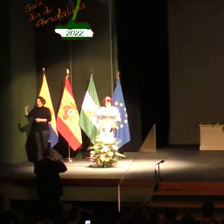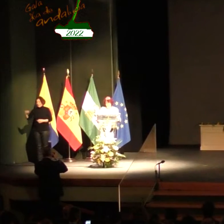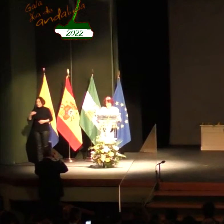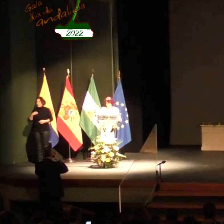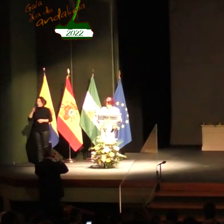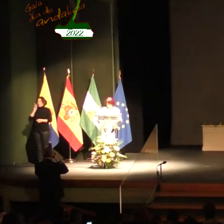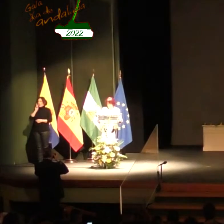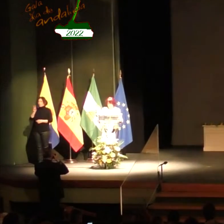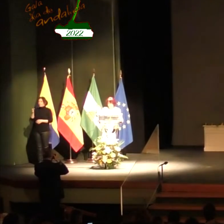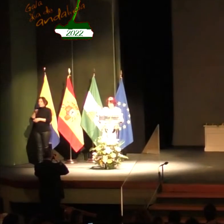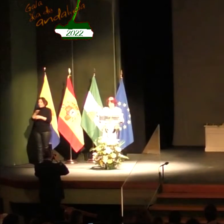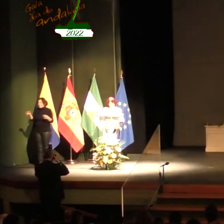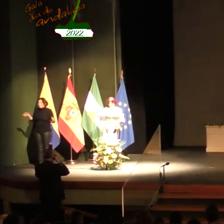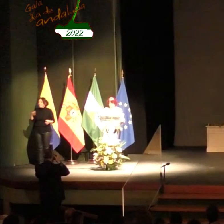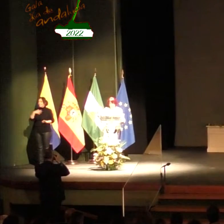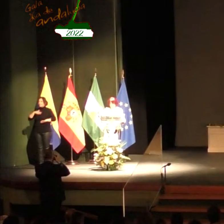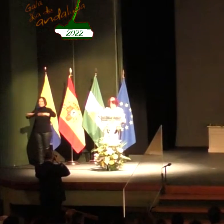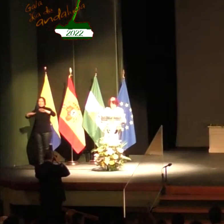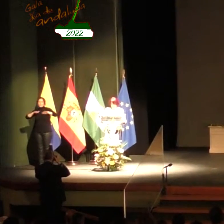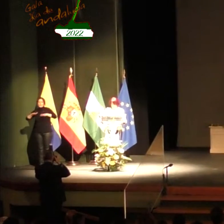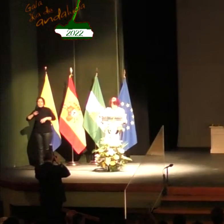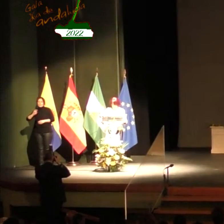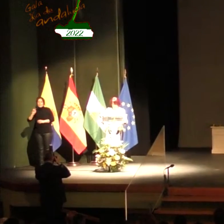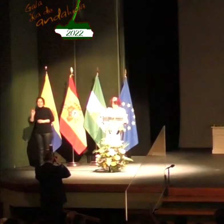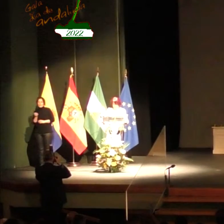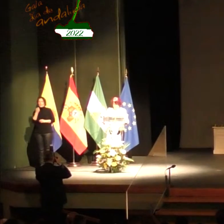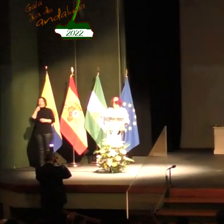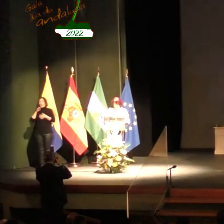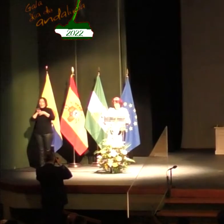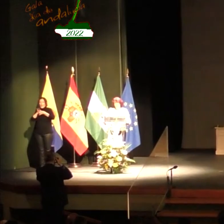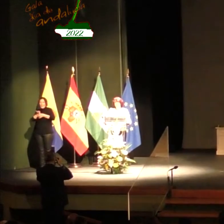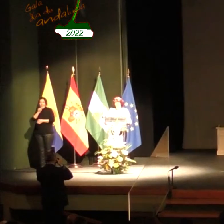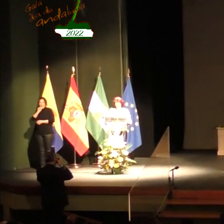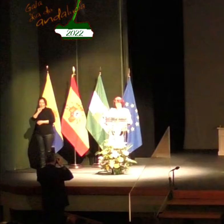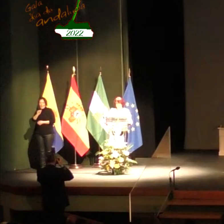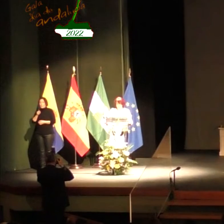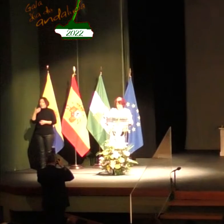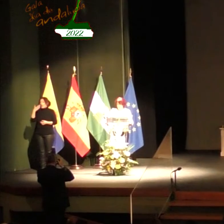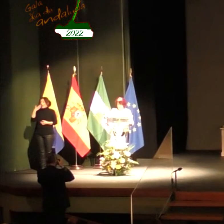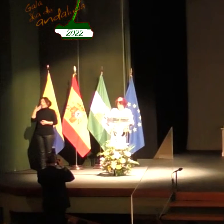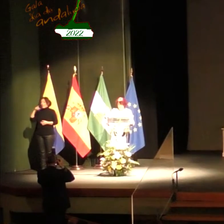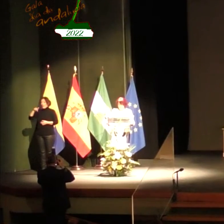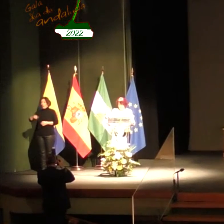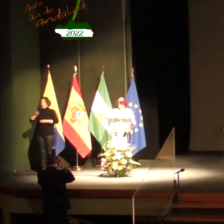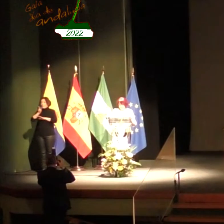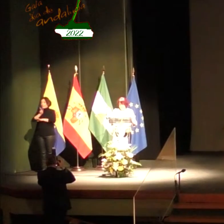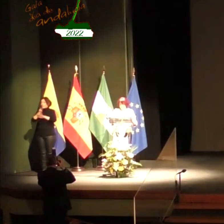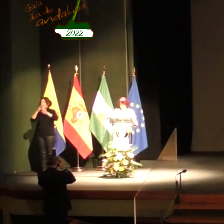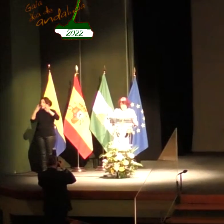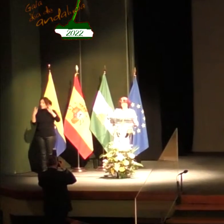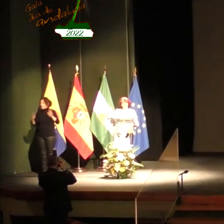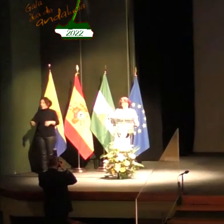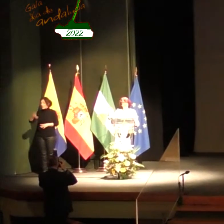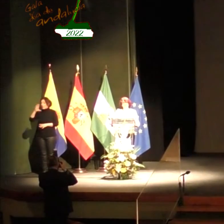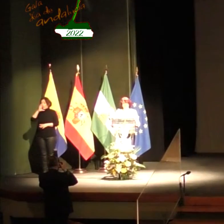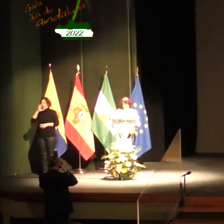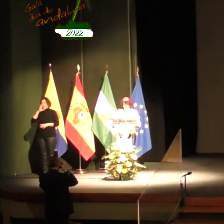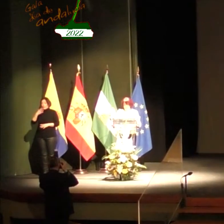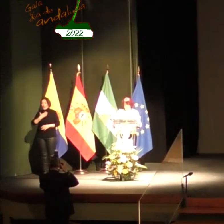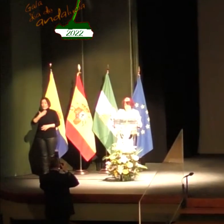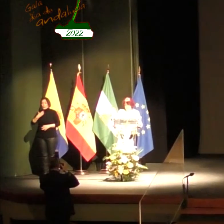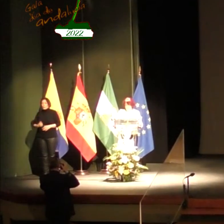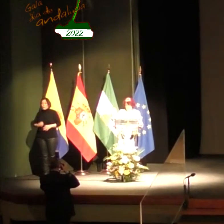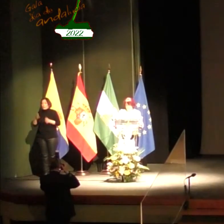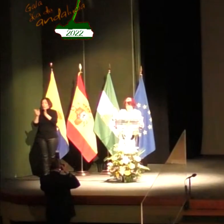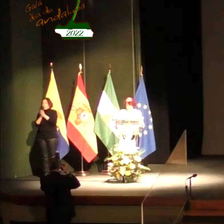admirable, activo. Y podríamos seguir con un largo etcétera. Un día, 28 de febrero, en el que el Ayuntamiento de Palma del